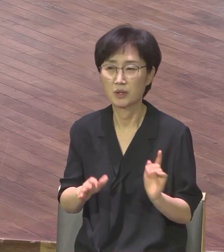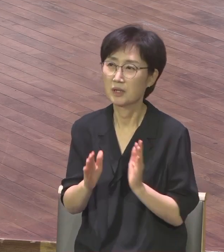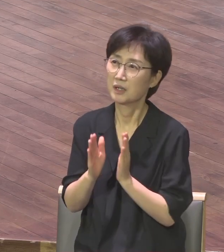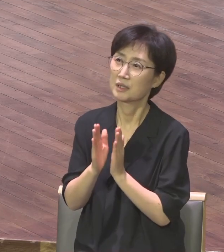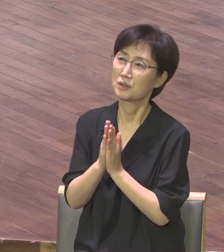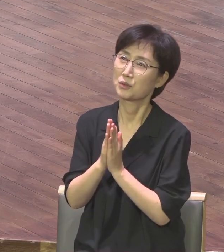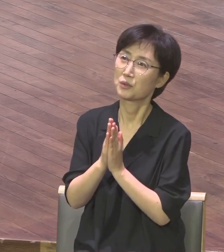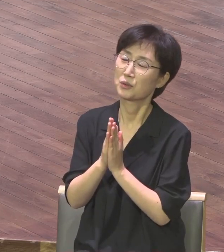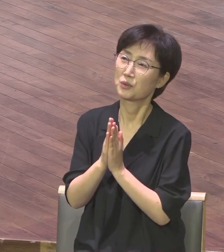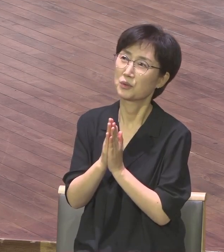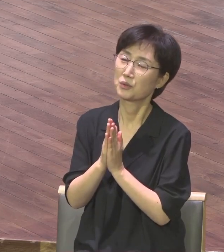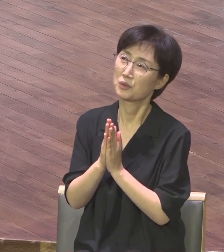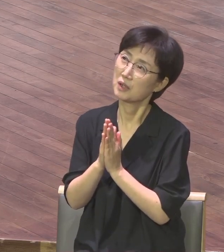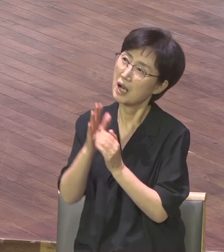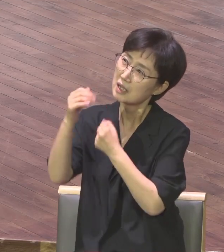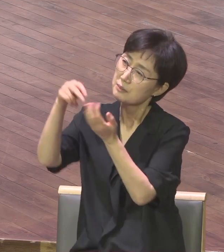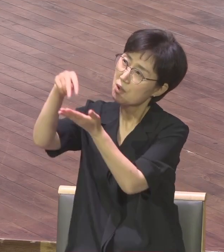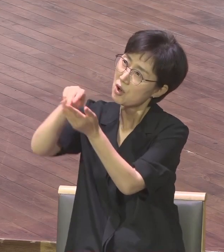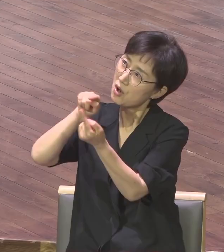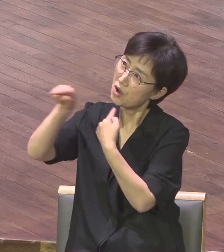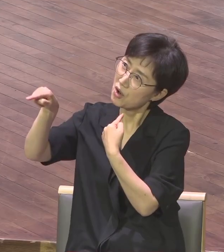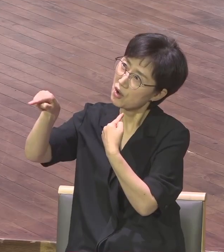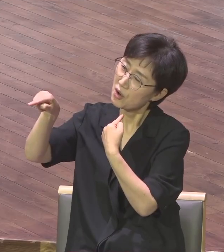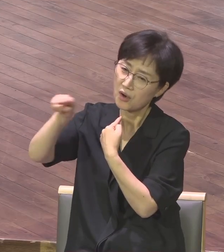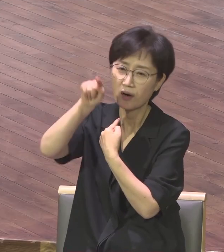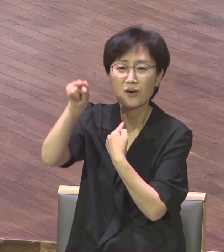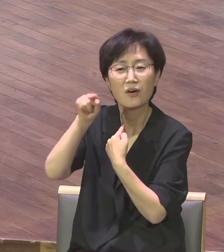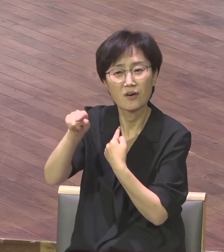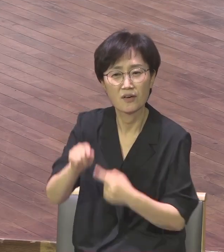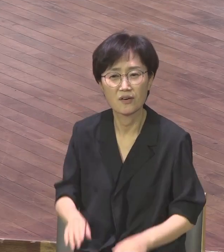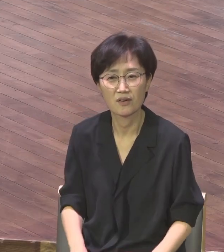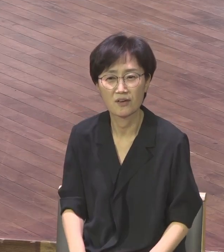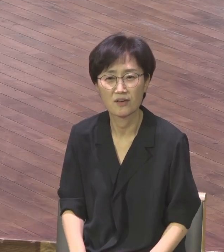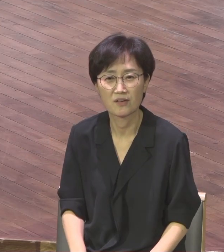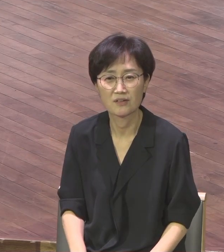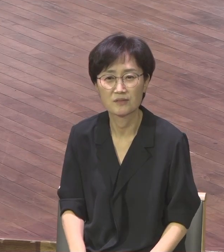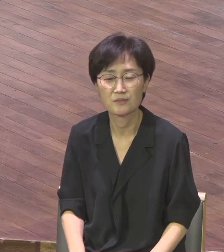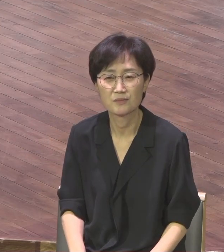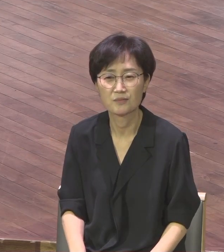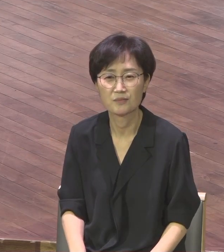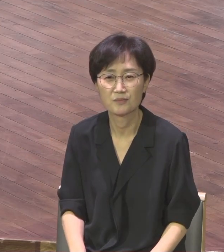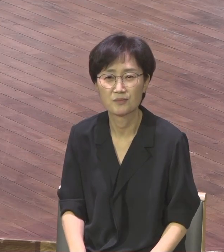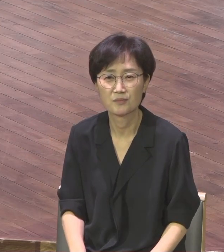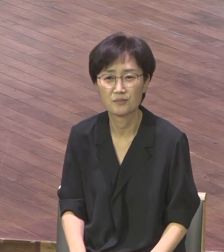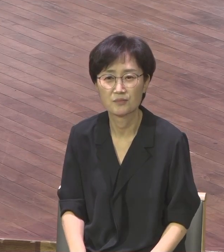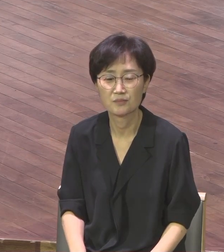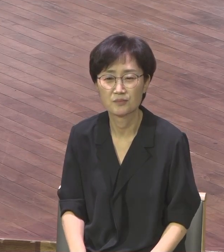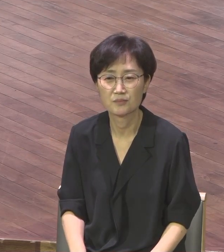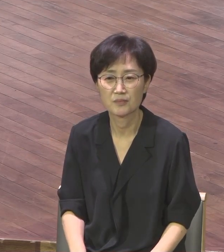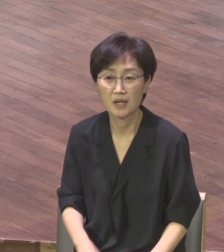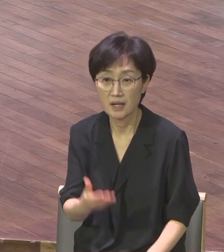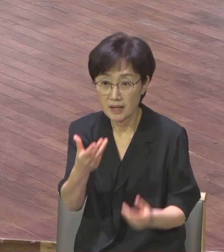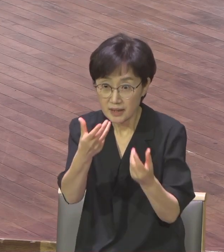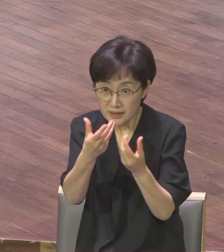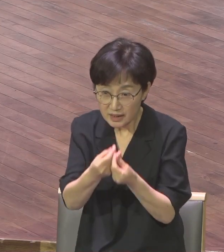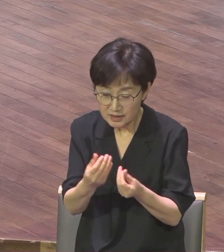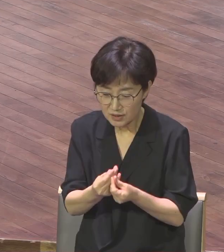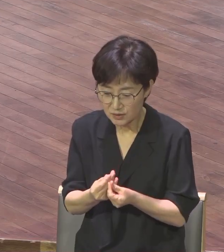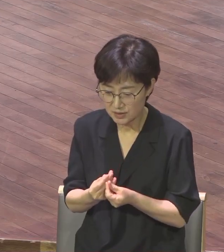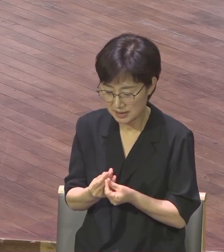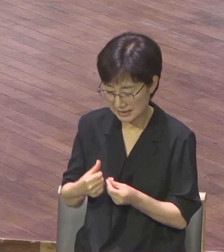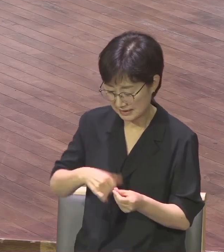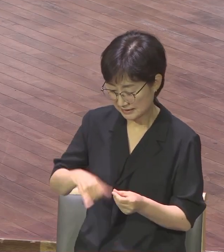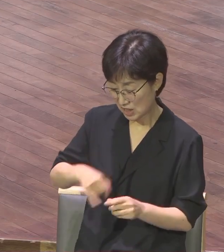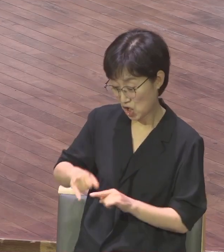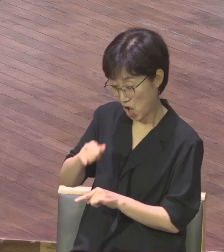해요. 뭐 현장이 없는데. 현장이 있는 사람은 다르죠. 젖 먹일 아이가 있는 사람하고 없는 사람은